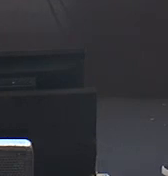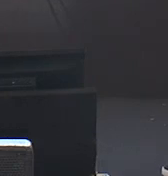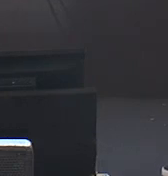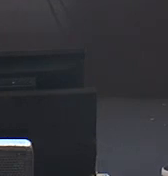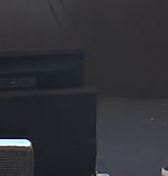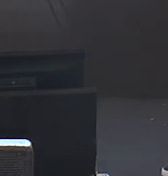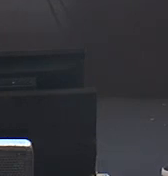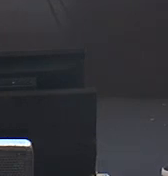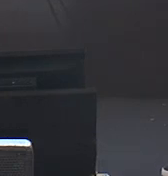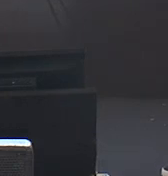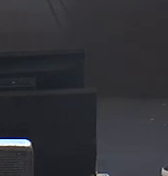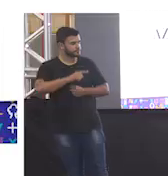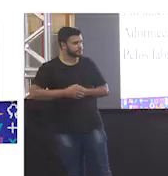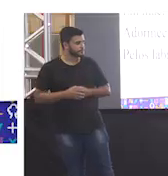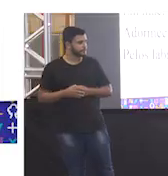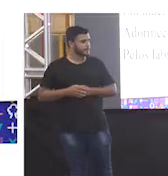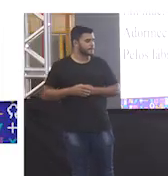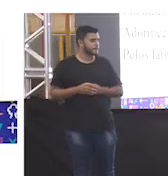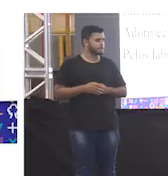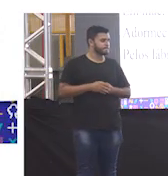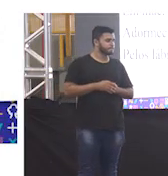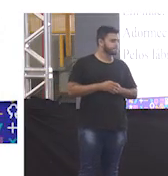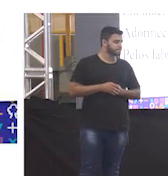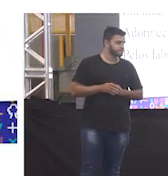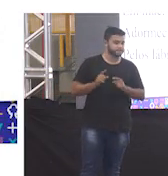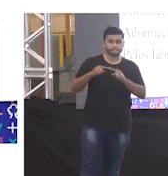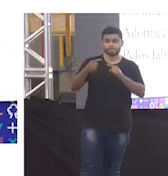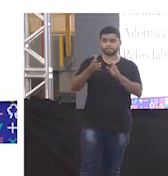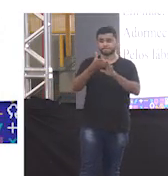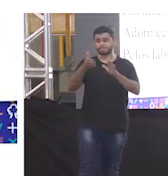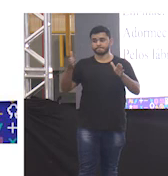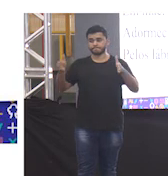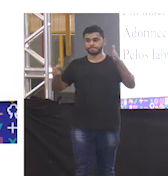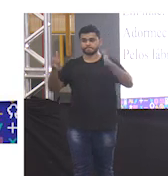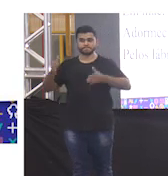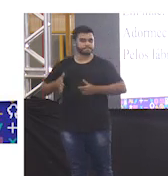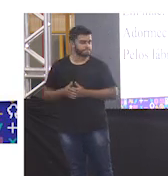Poeminha do Álvares de Azevedo. Olha lá, soneto.